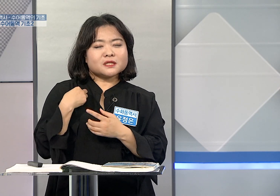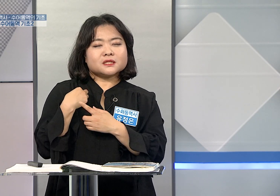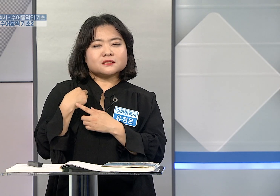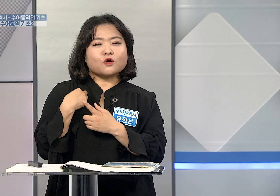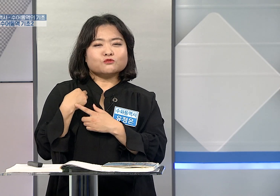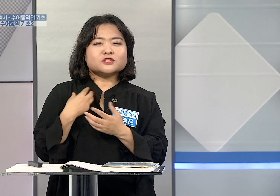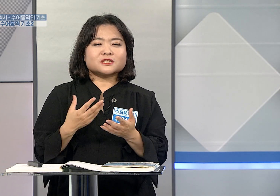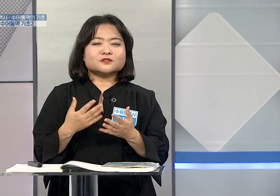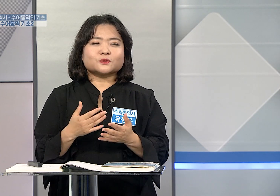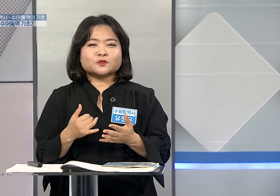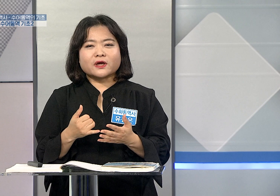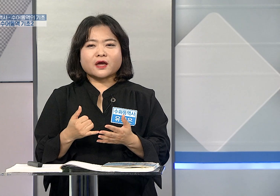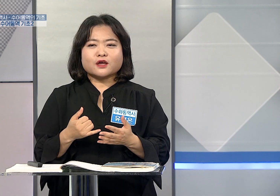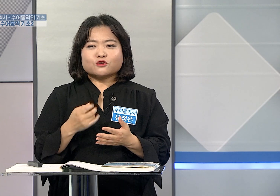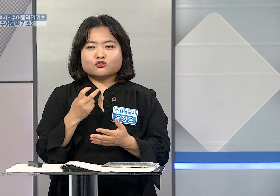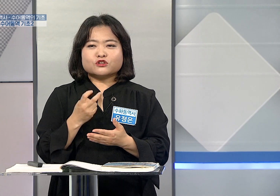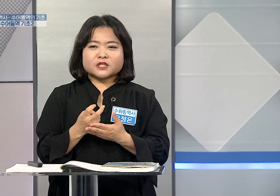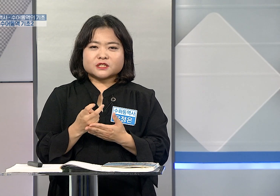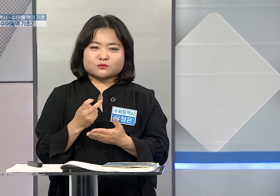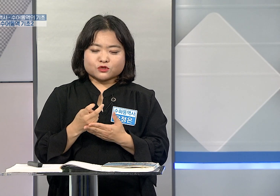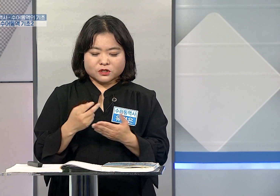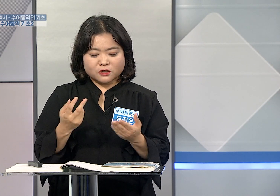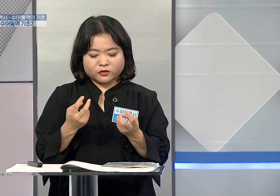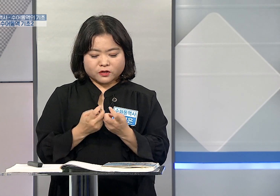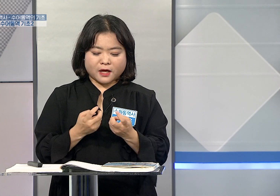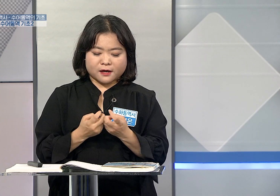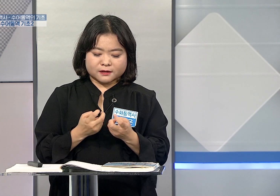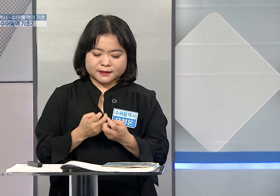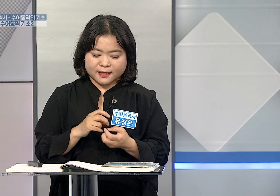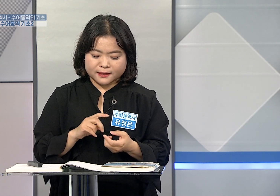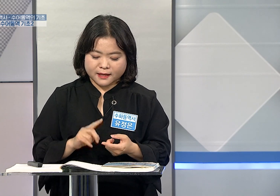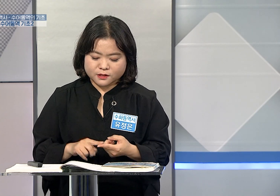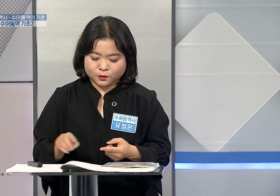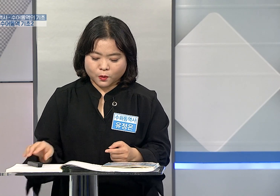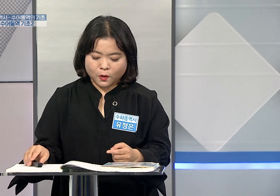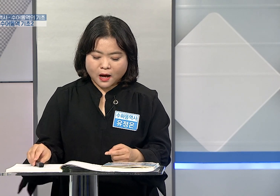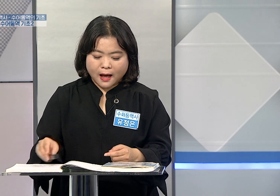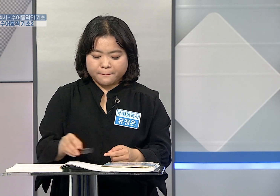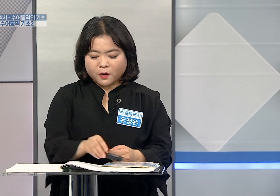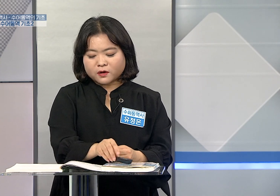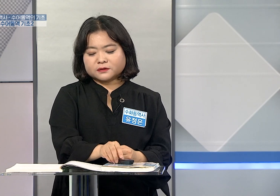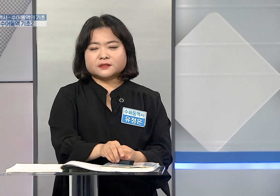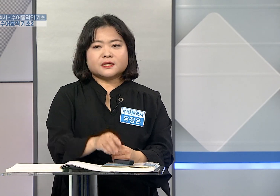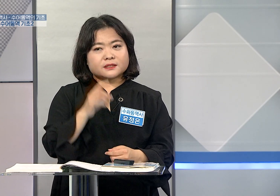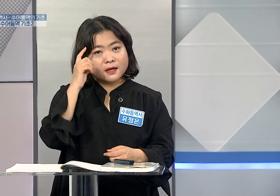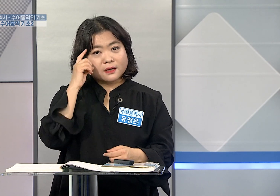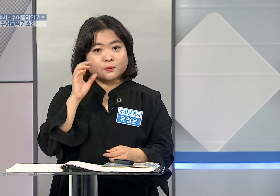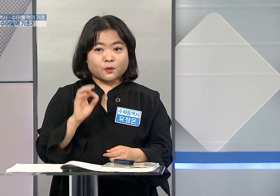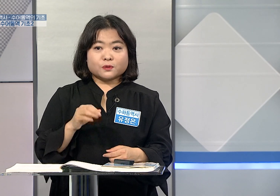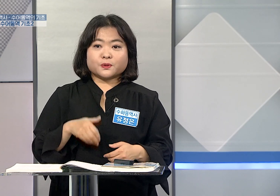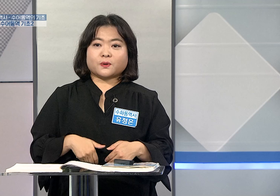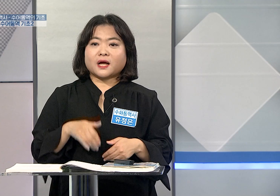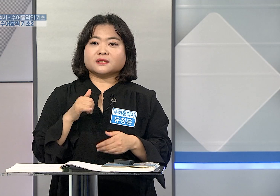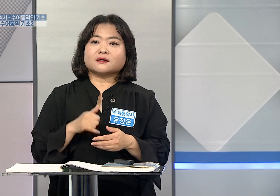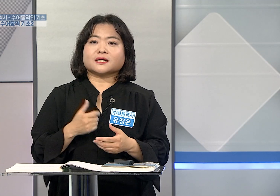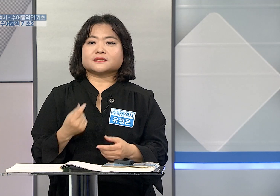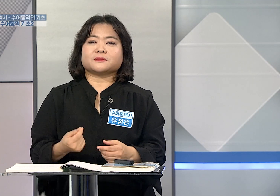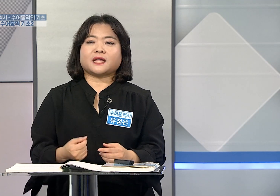있는 전문직으로서의 윤리, 직무윤리를 어떻게 할 것인가에 대해서도 한번 생각해 볼 필요가 있는 것 같습니다.